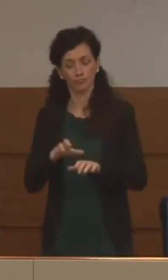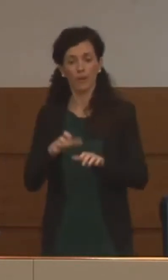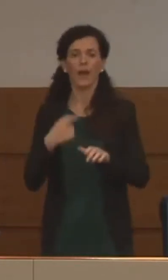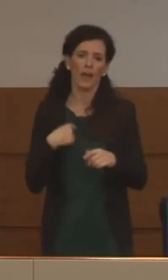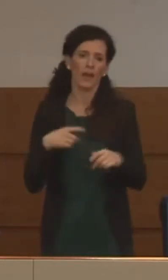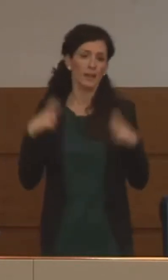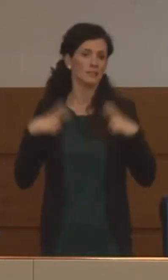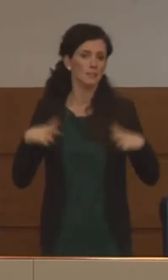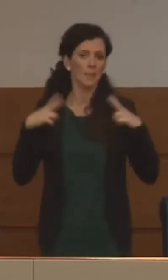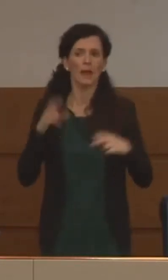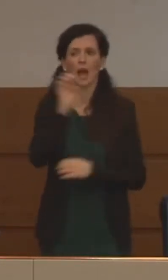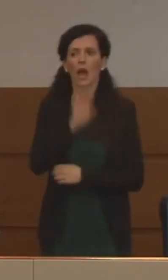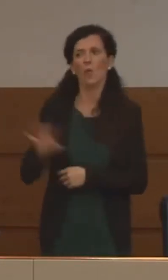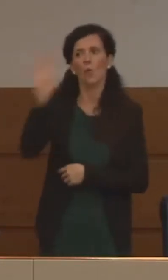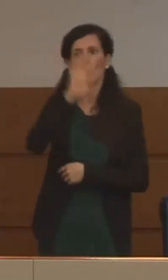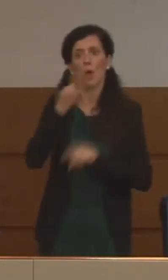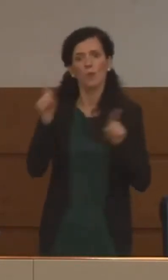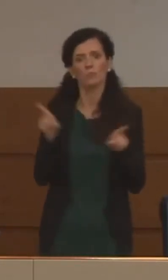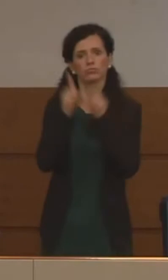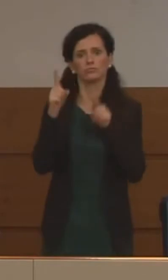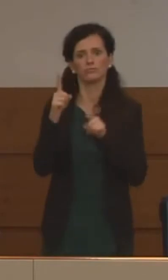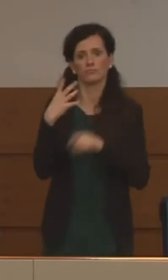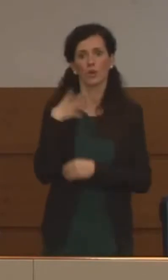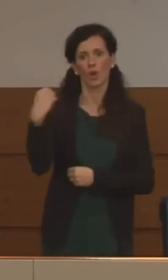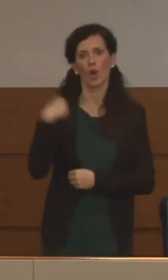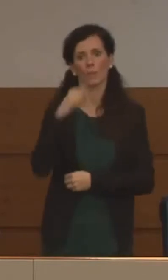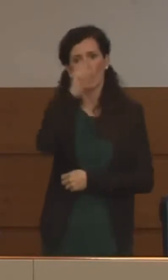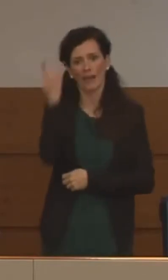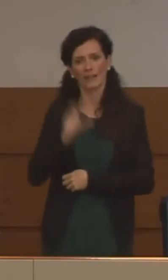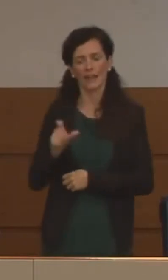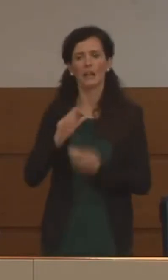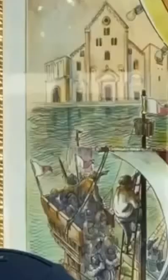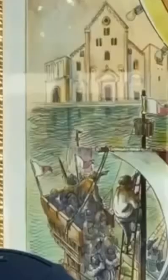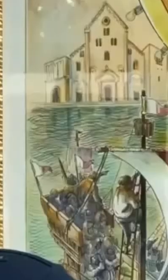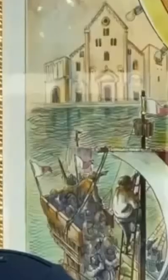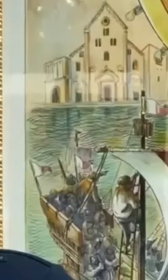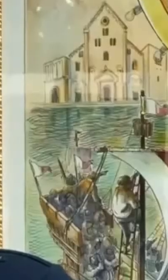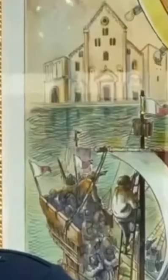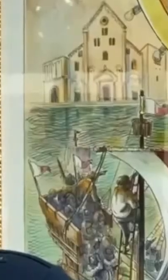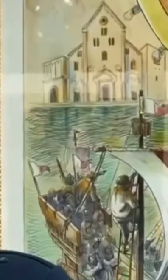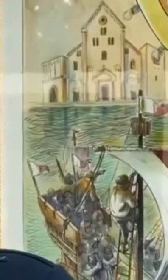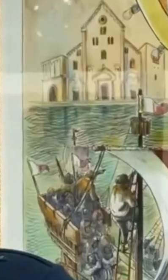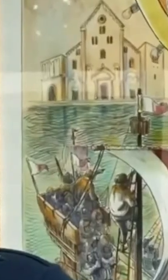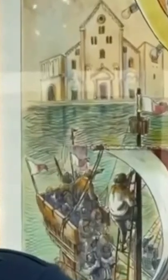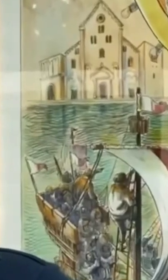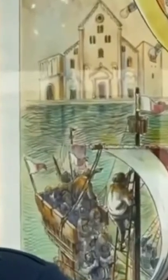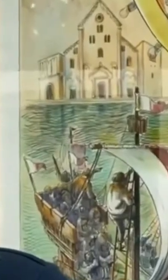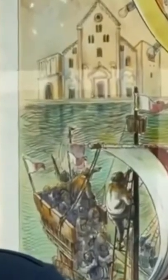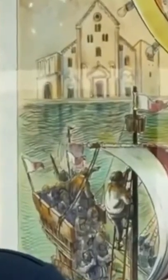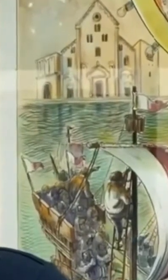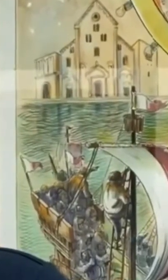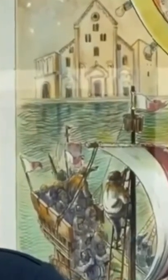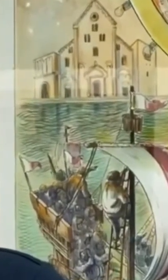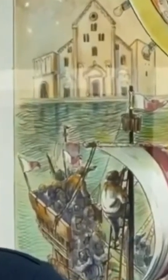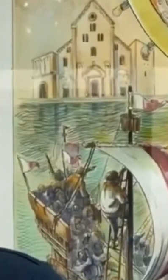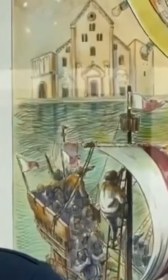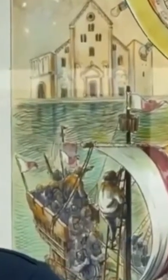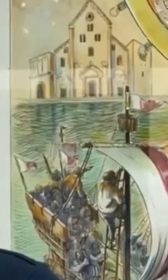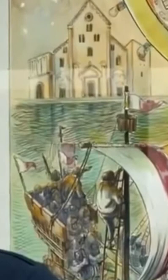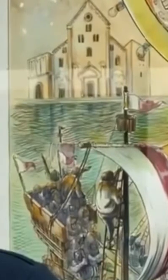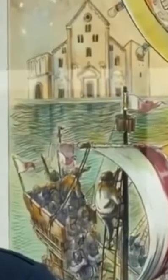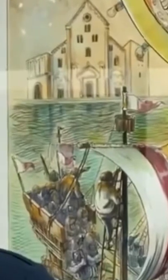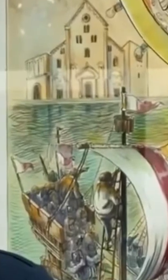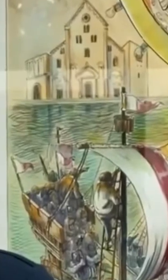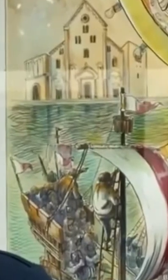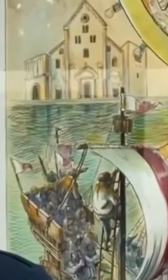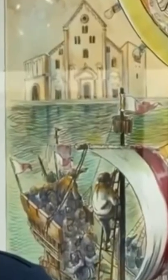decedute nella possa giornata di essere domenica, una creare nella stessa provincia di Bari, emergenza. due in quella di Lecce e una nella Una provincia situazione Abate. nella Mimmo quale Siena, il speciale panorama News è Web